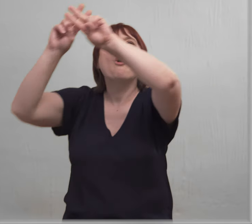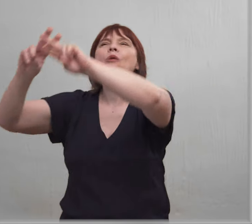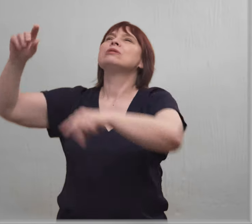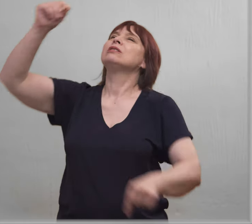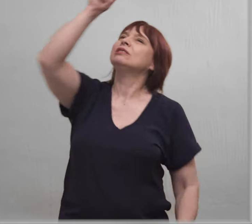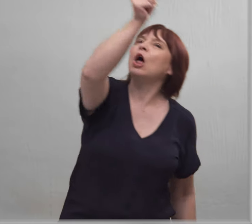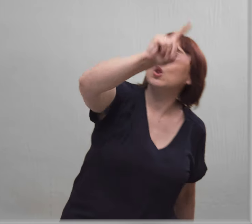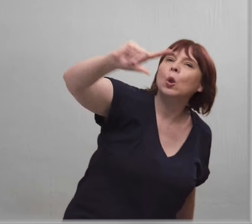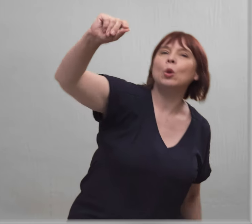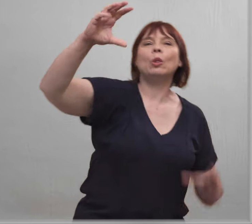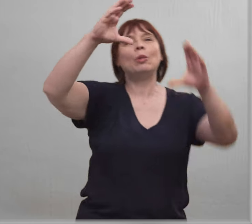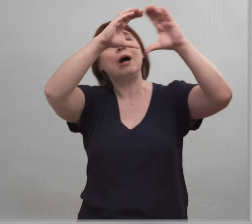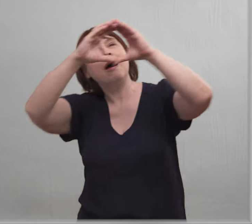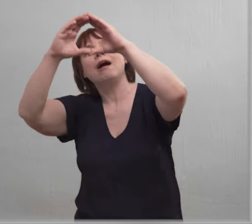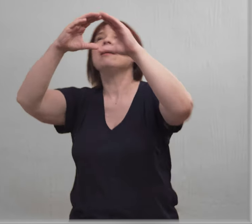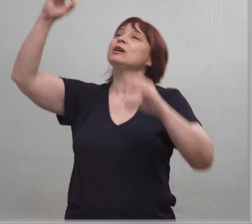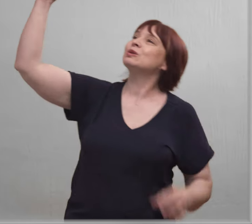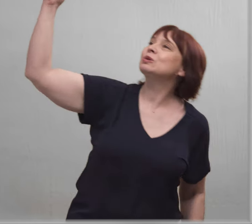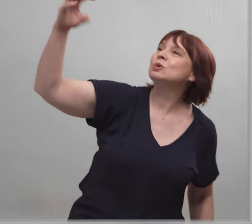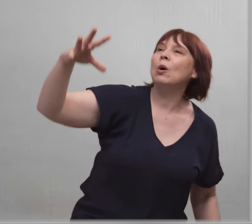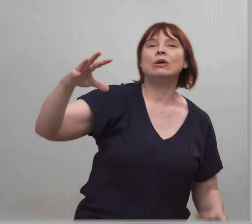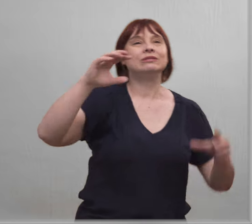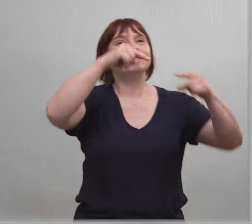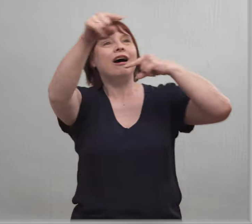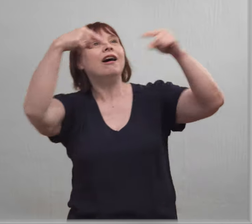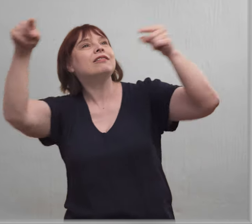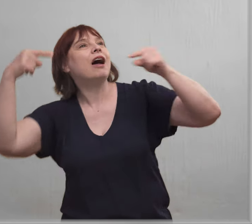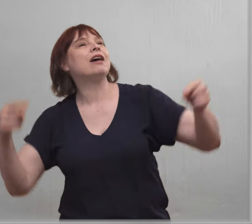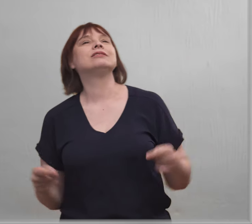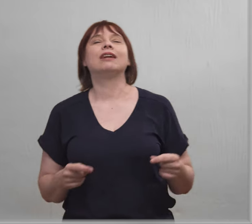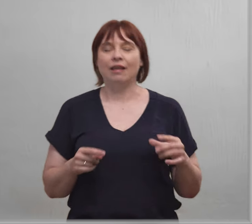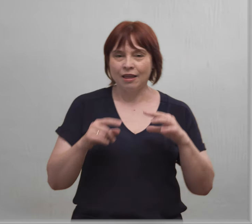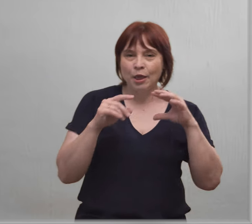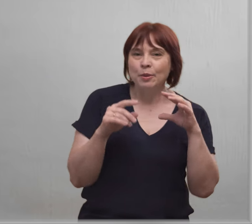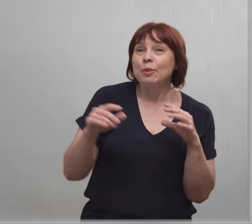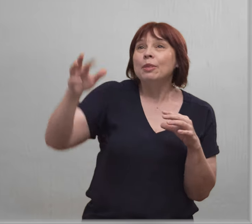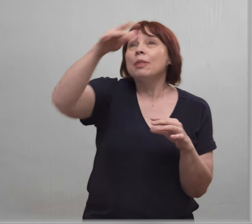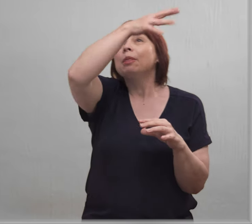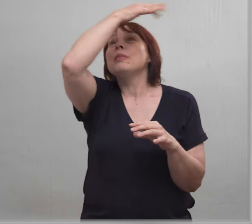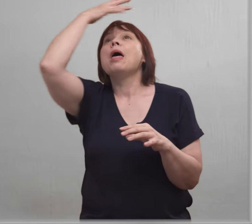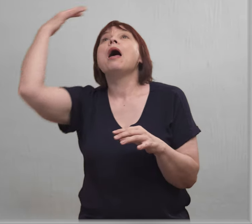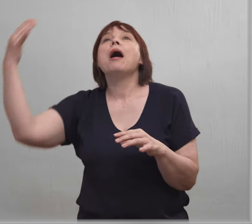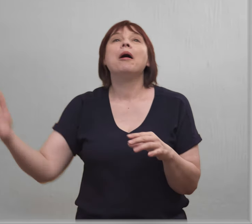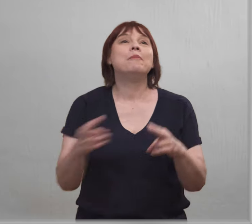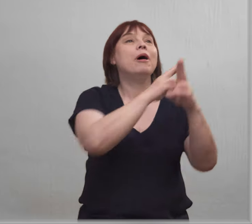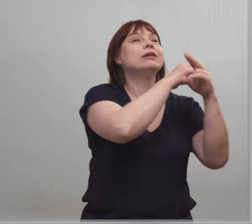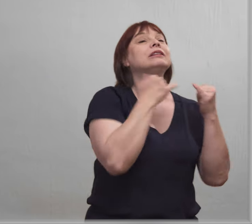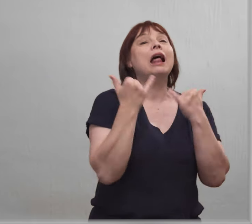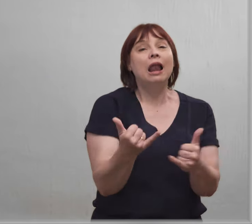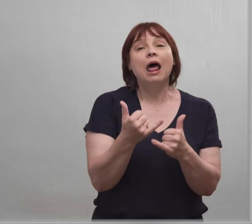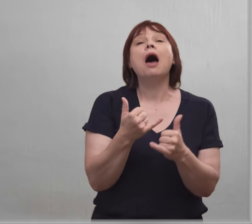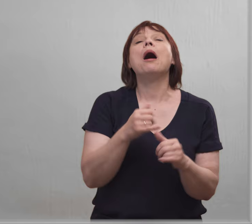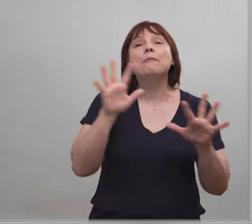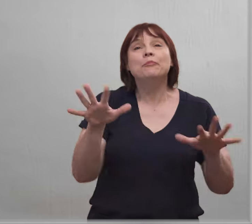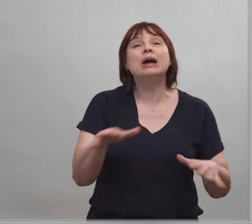звездами, галактиками, Млечным путем. Он начинает наполнять небо для того, чтобы птицы летали по небесам, по